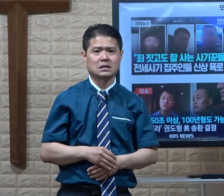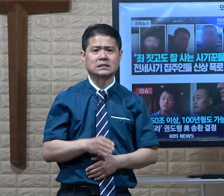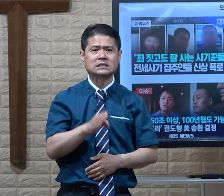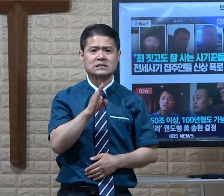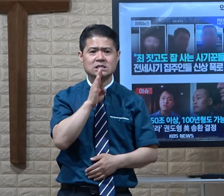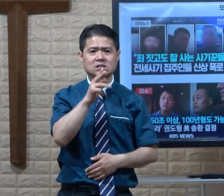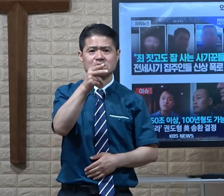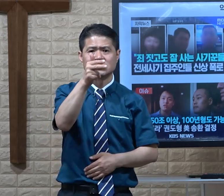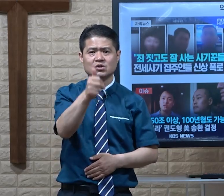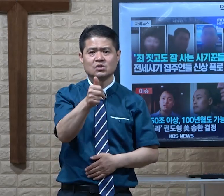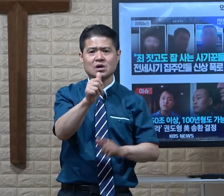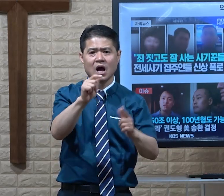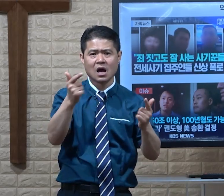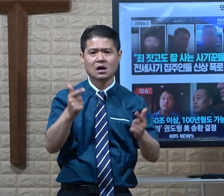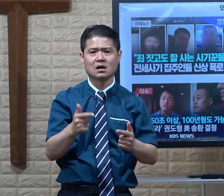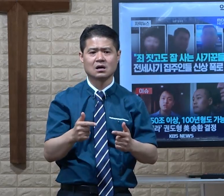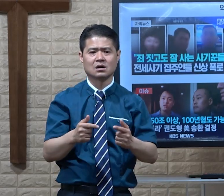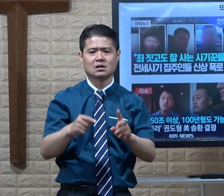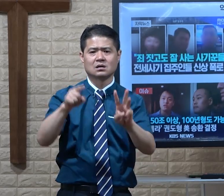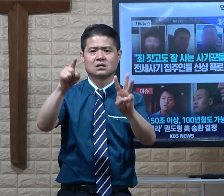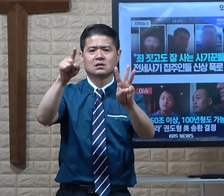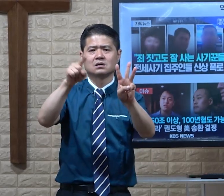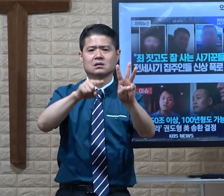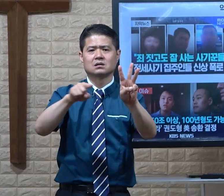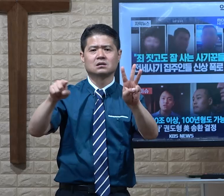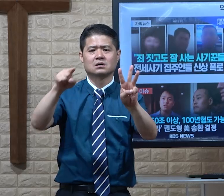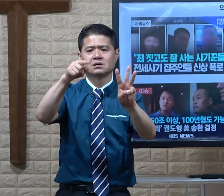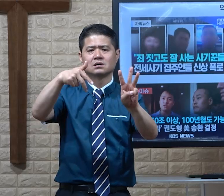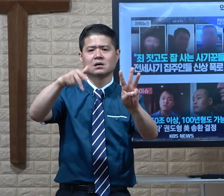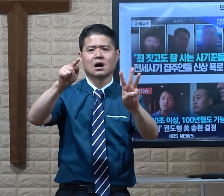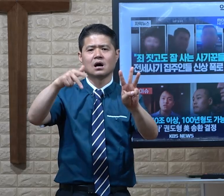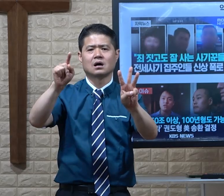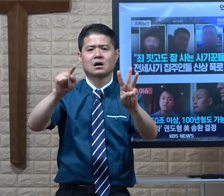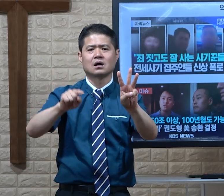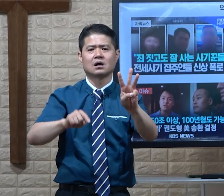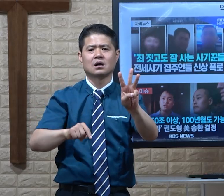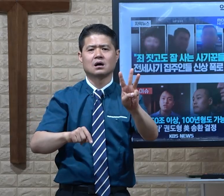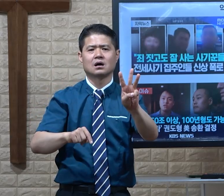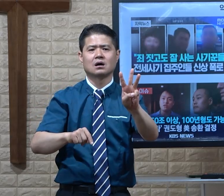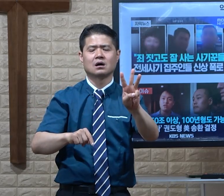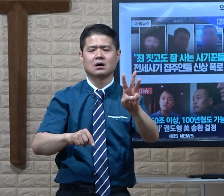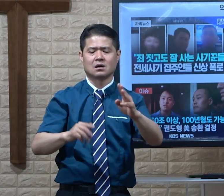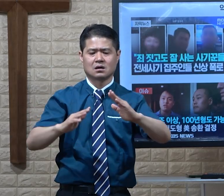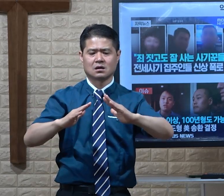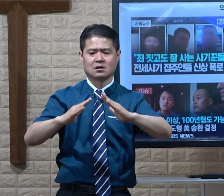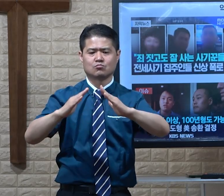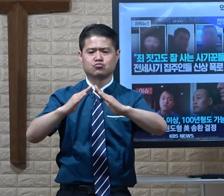그렇지만 한번 보십시오. 진짜 집주인이 아니고 이 상자로